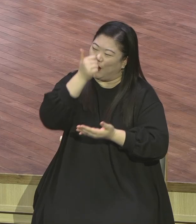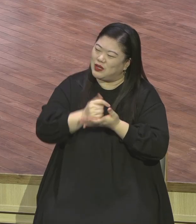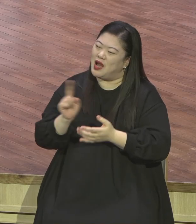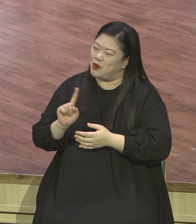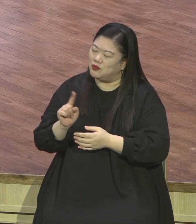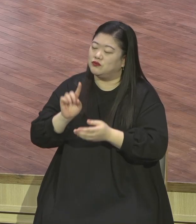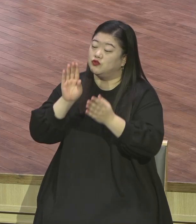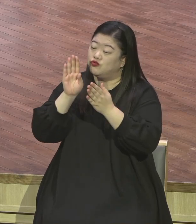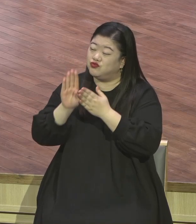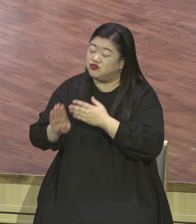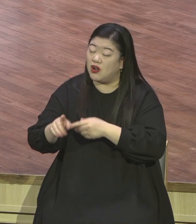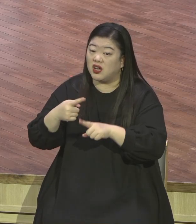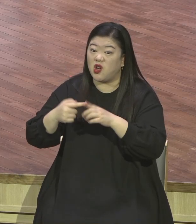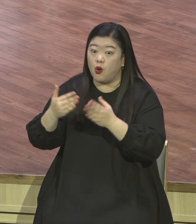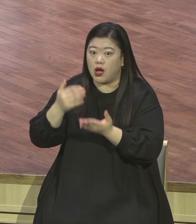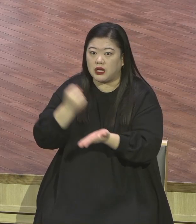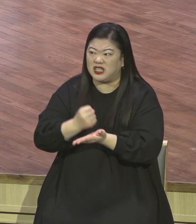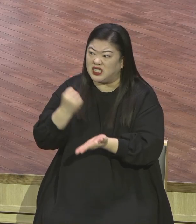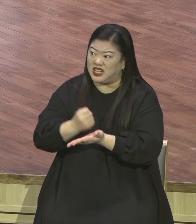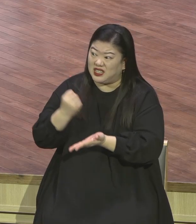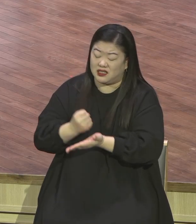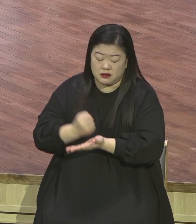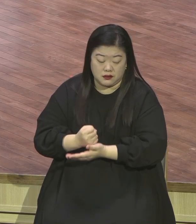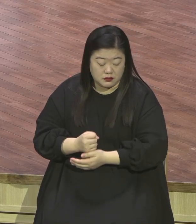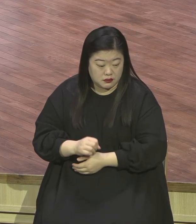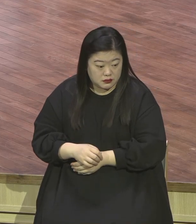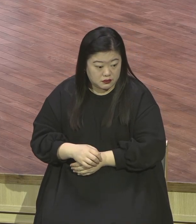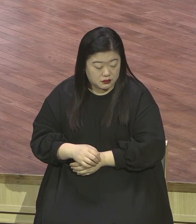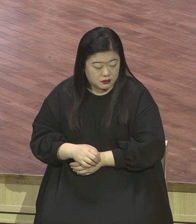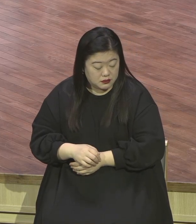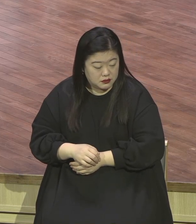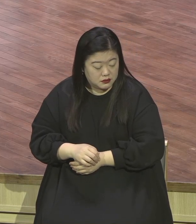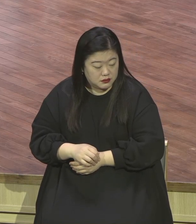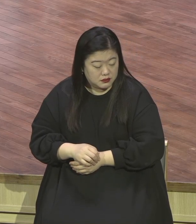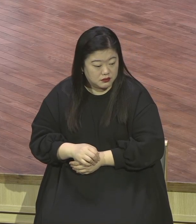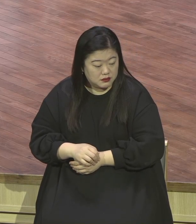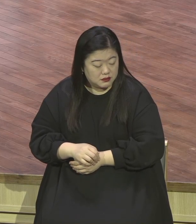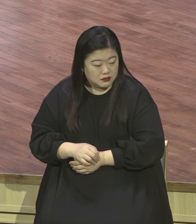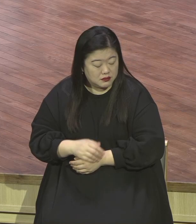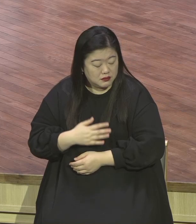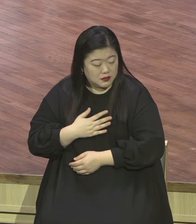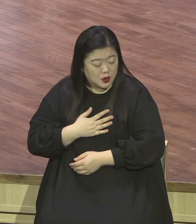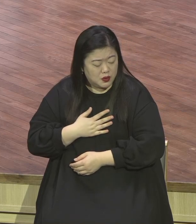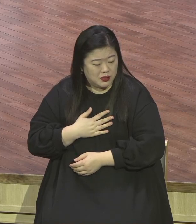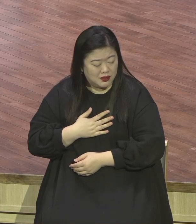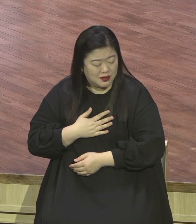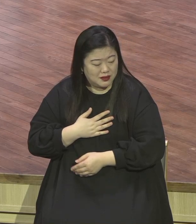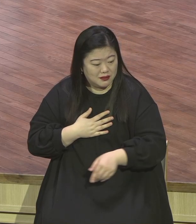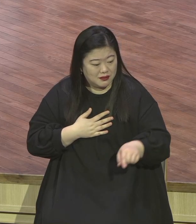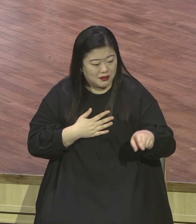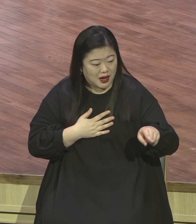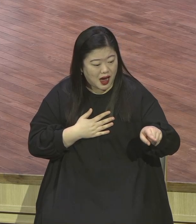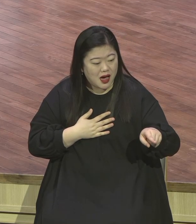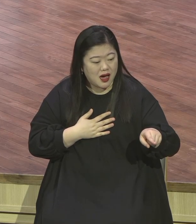남들을 어마어마한 교회를 보고 수많이 모으니까 대단해 보는데 생지옥이나 이 중직자들이 보니까